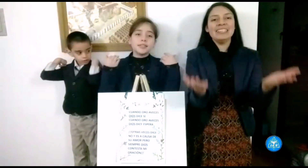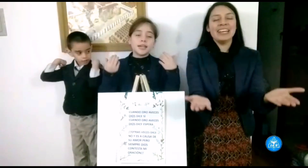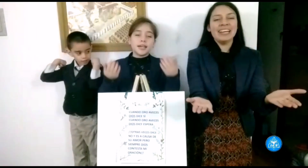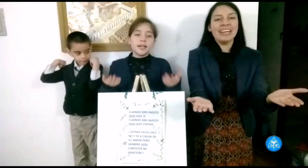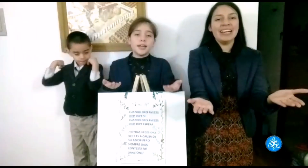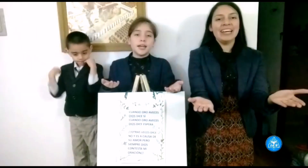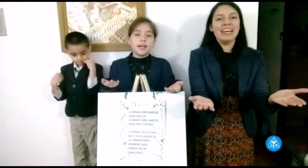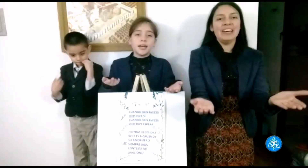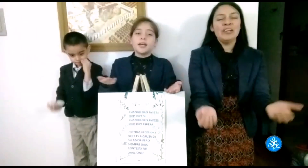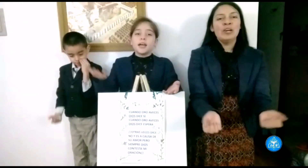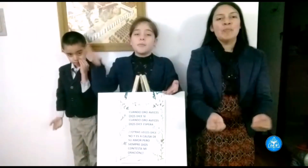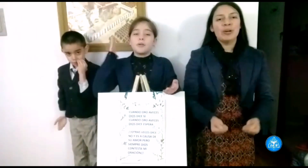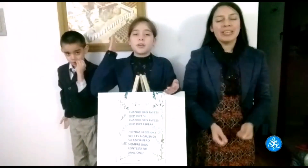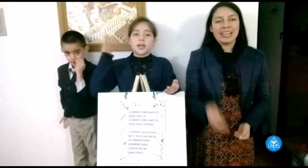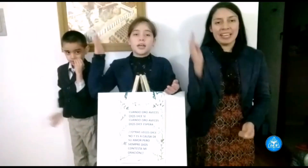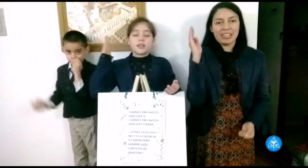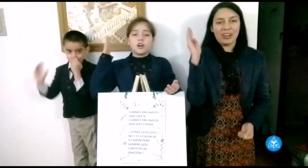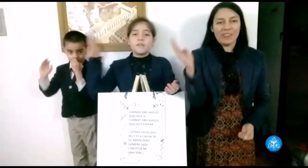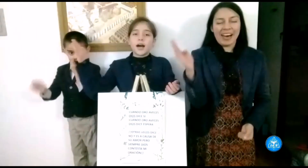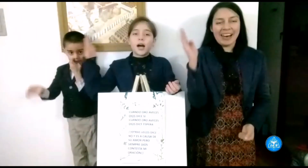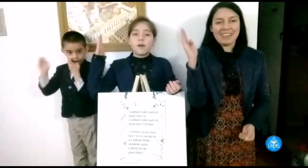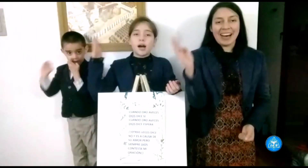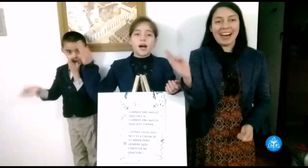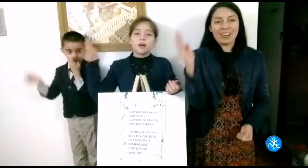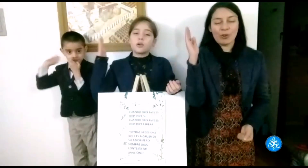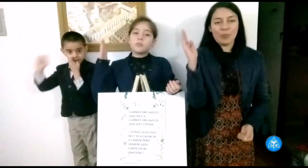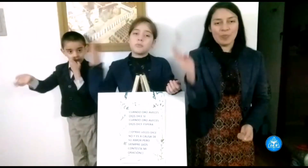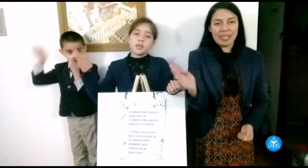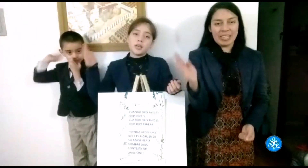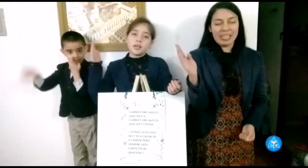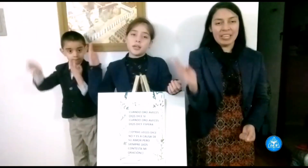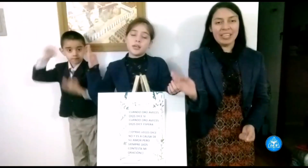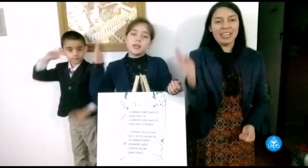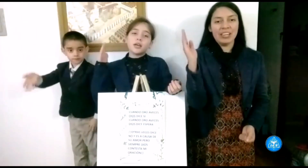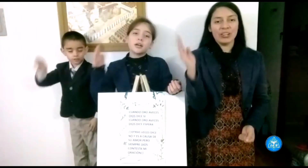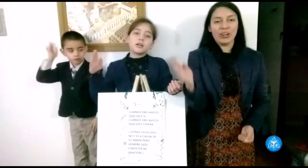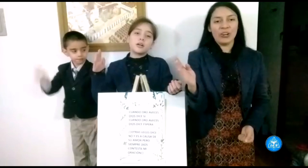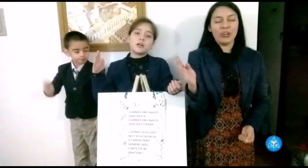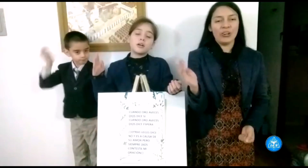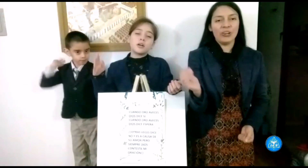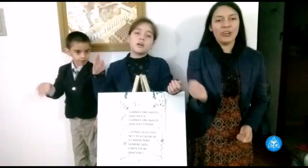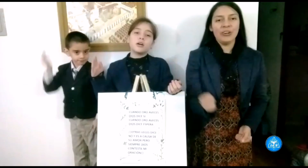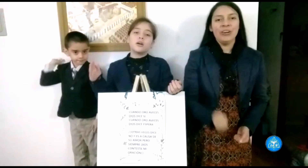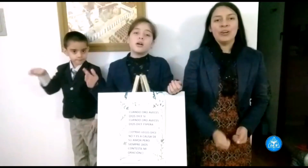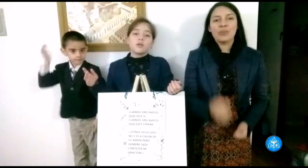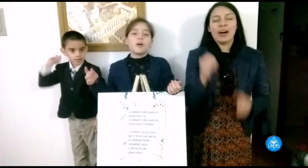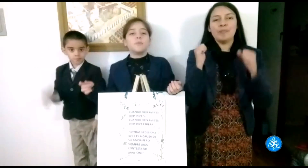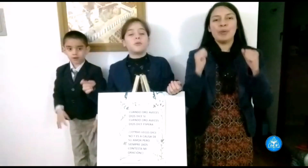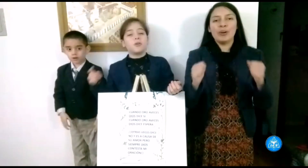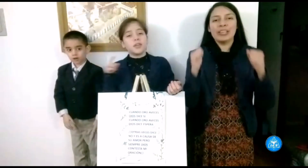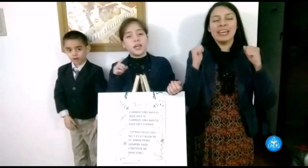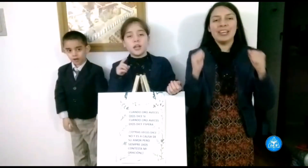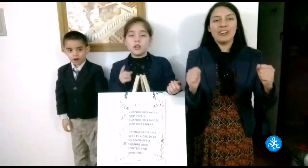adelante, porque Jehová va conmigo, cual